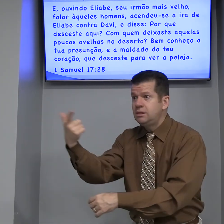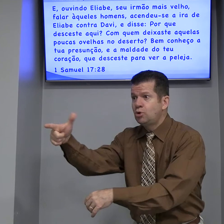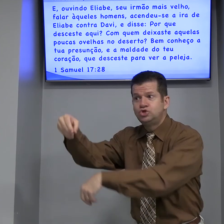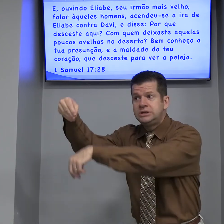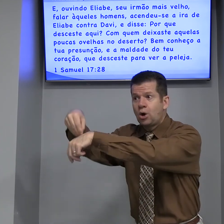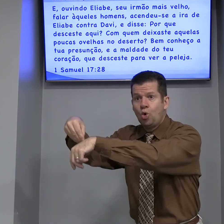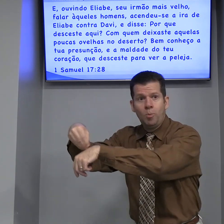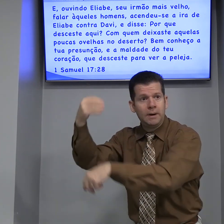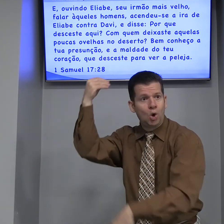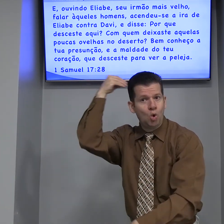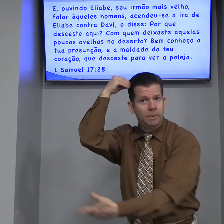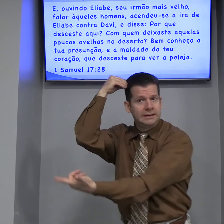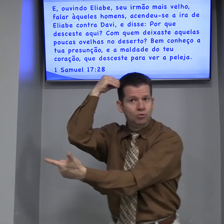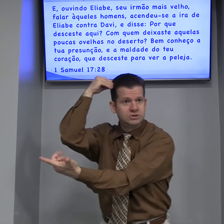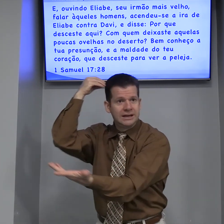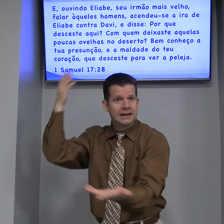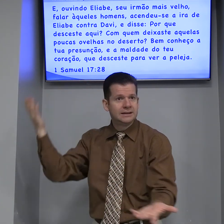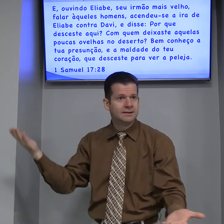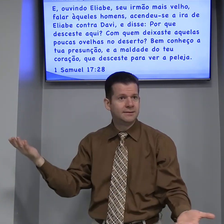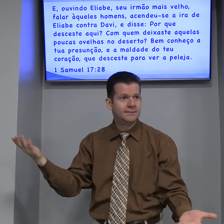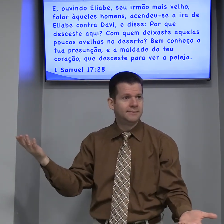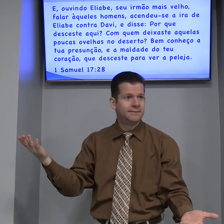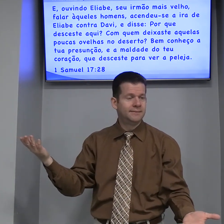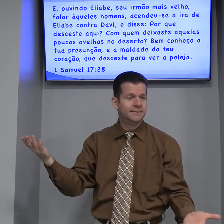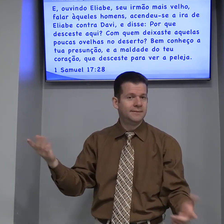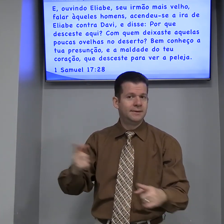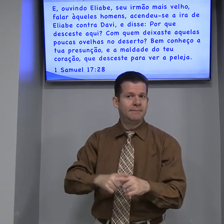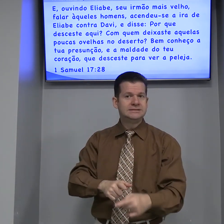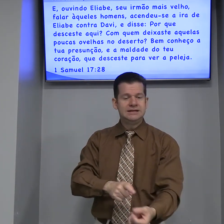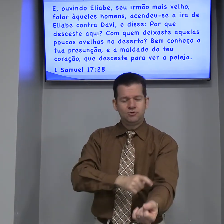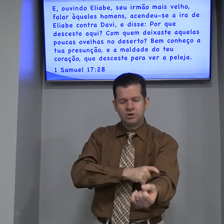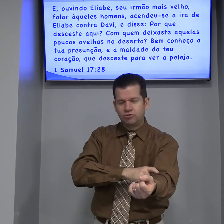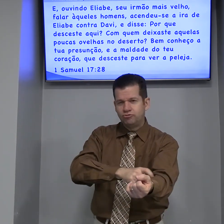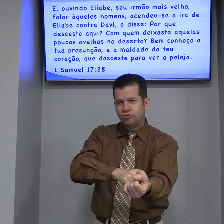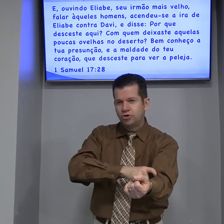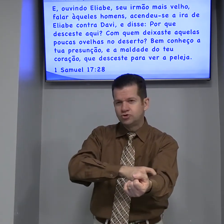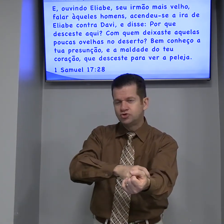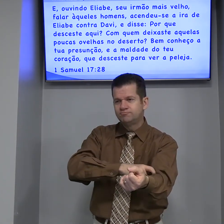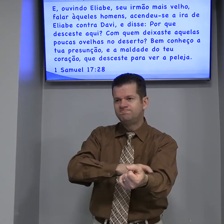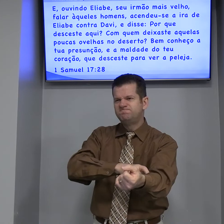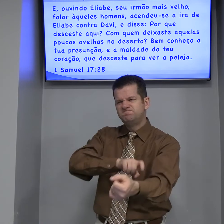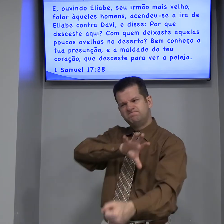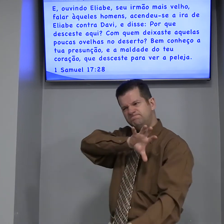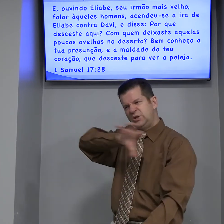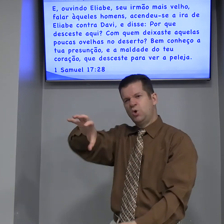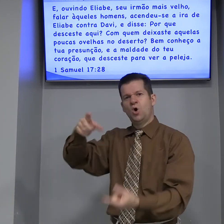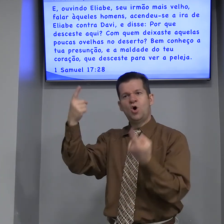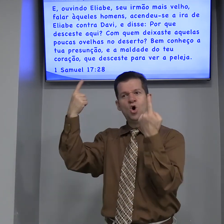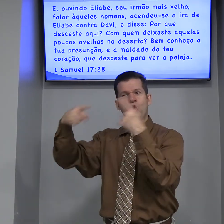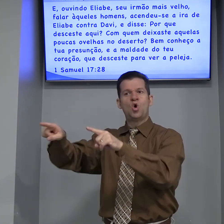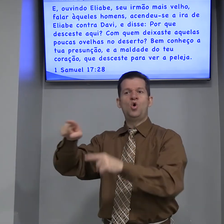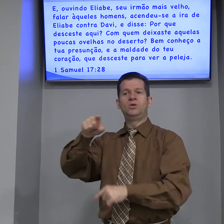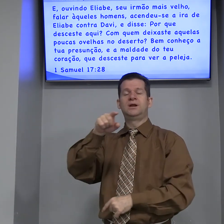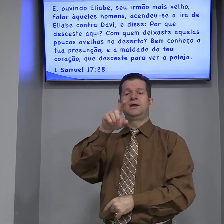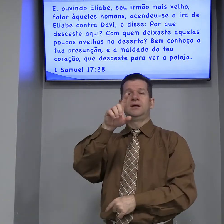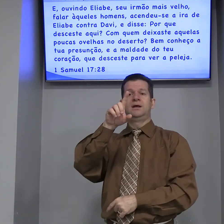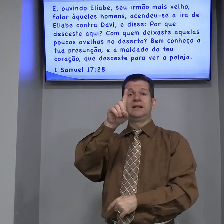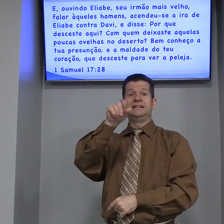não tinha culpa, a culpa dele não tinha nada. Mas ele ficou nervoso, brigou contra